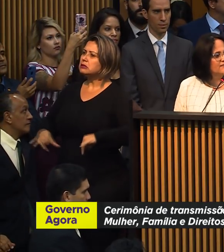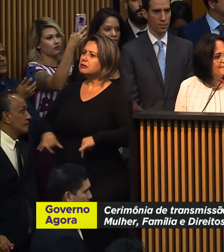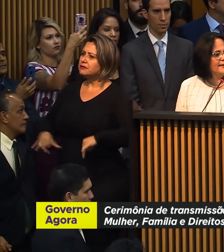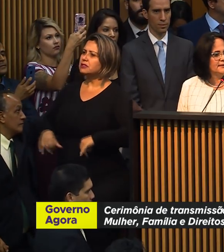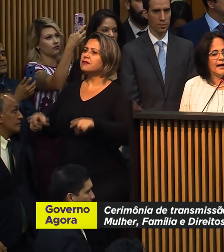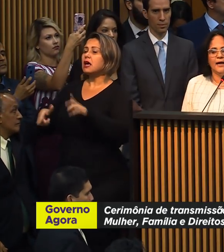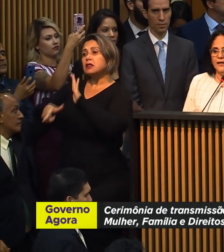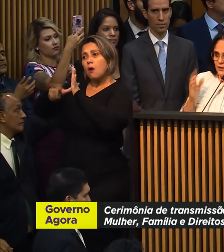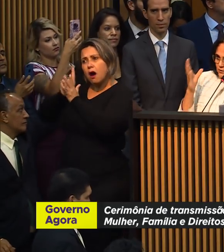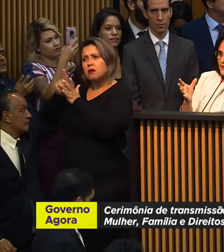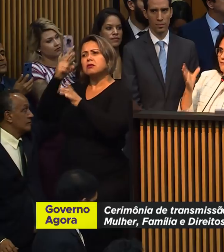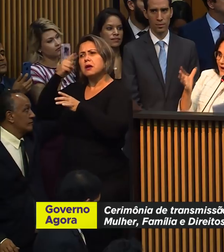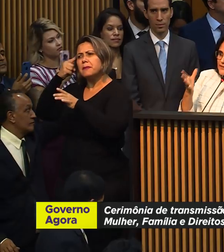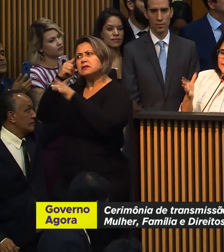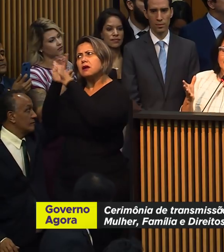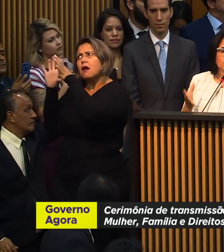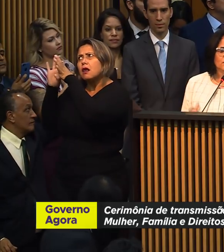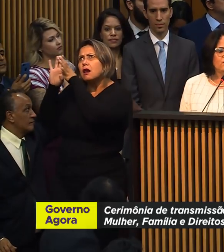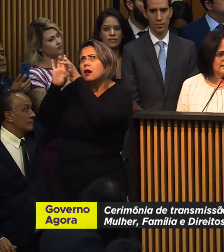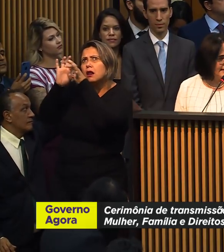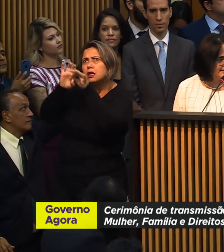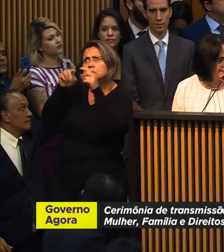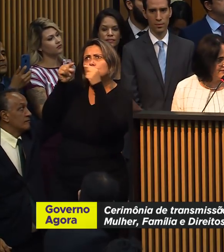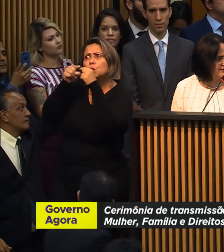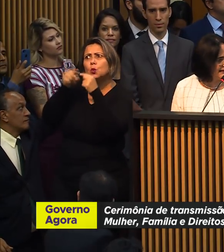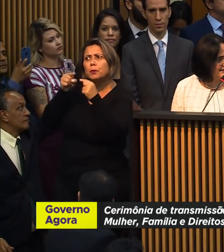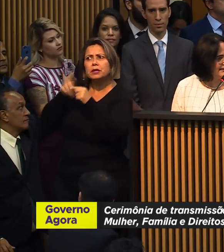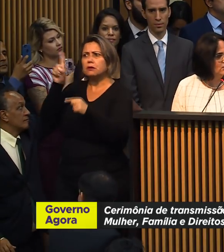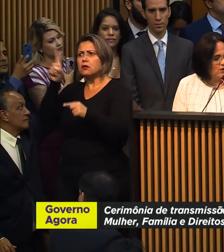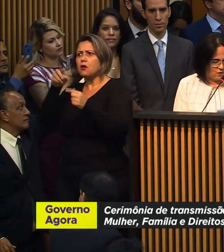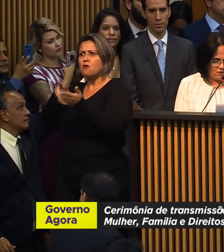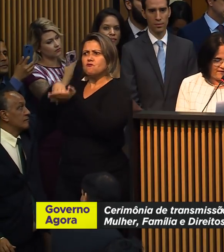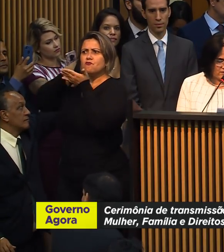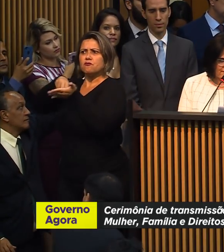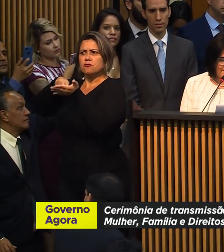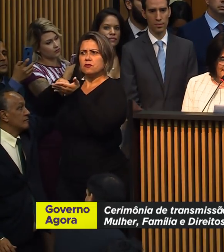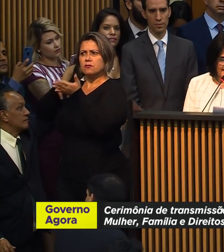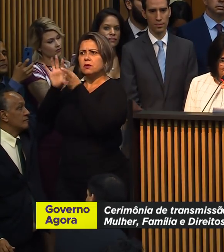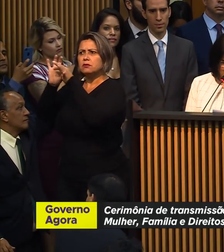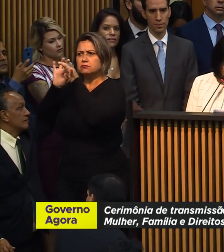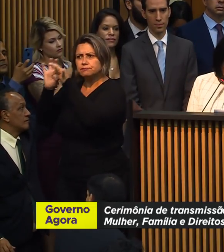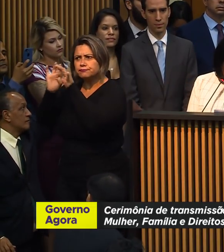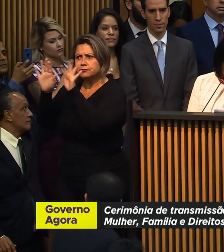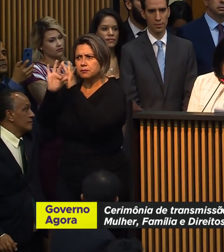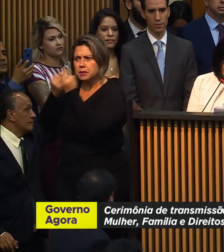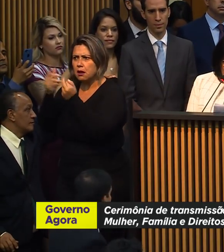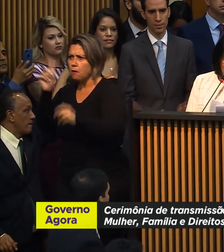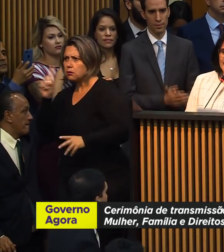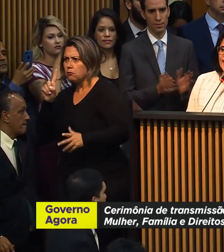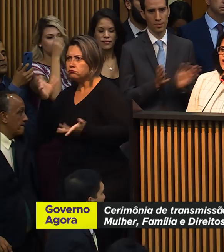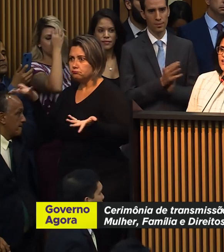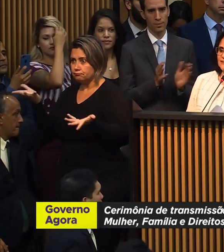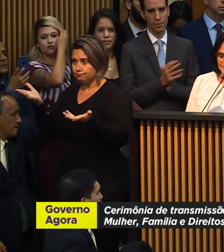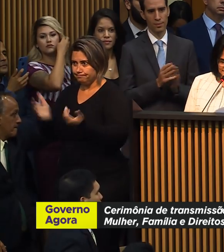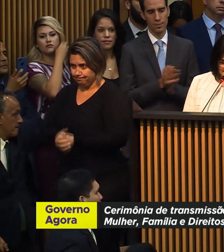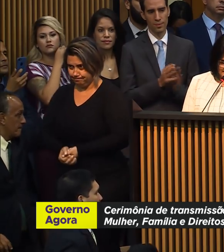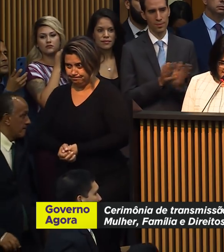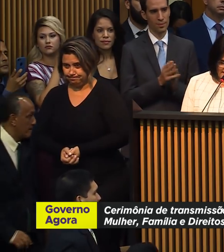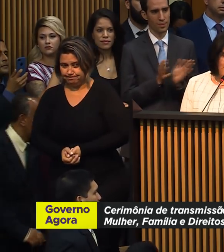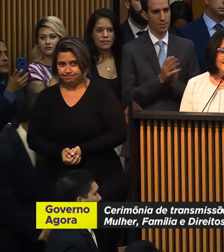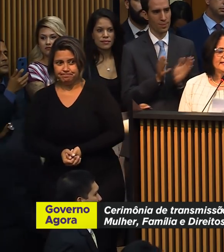pública antes vai pensar. Isso aqui vai estar ou não fortalecendo o vínculo familiar.